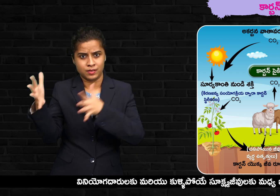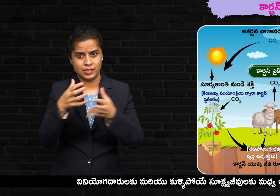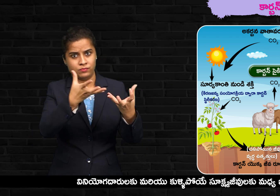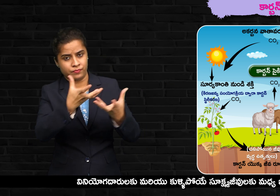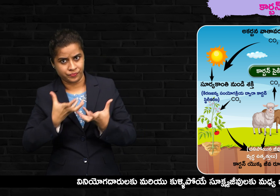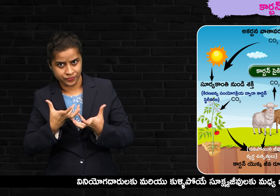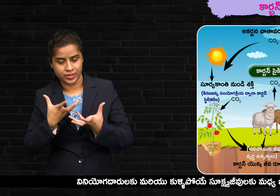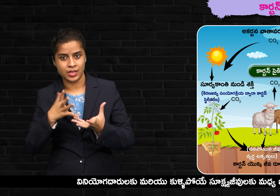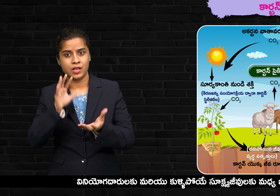జరుగుతుంది.